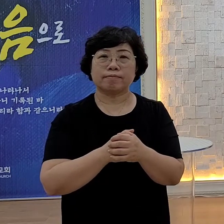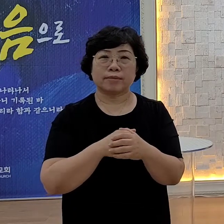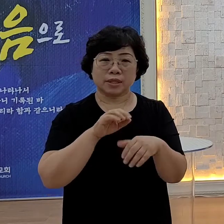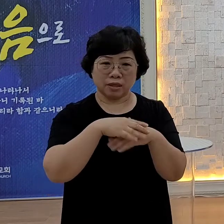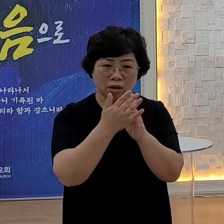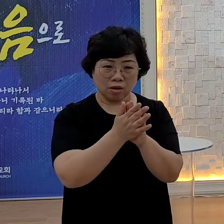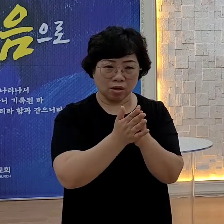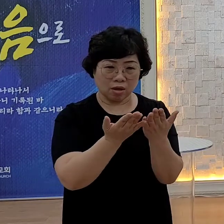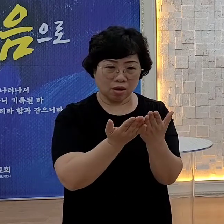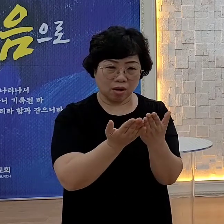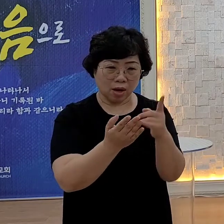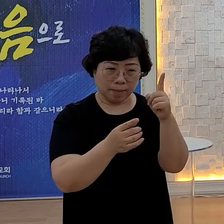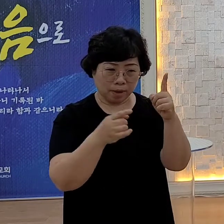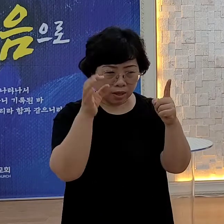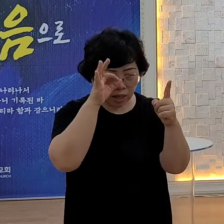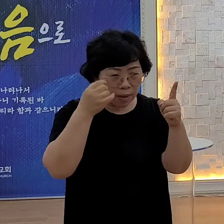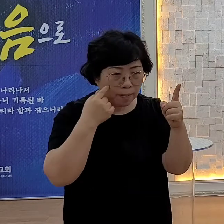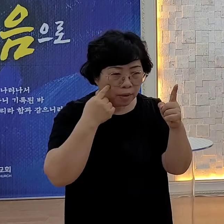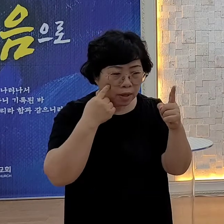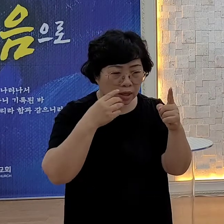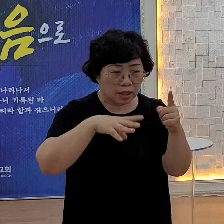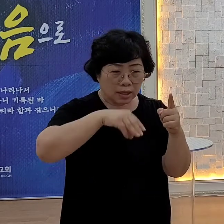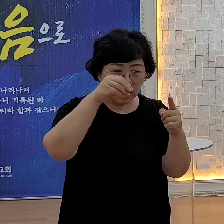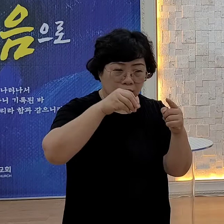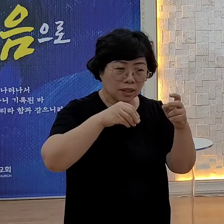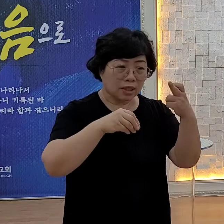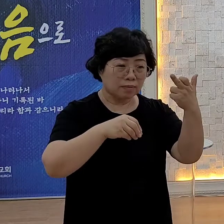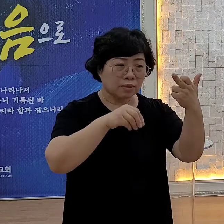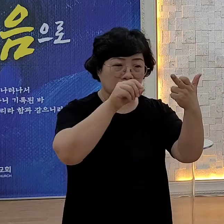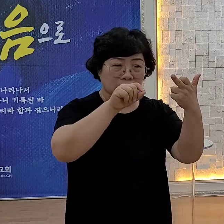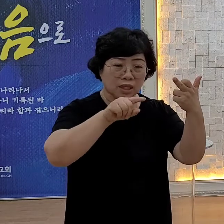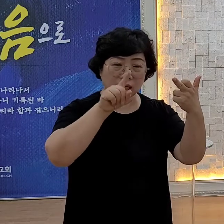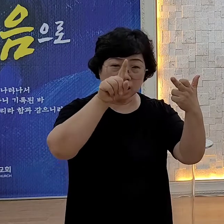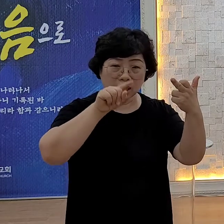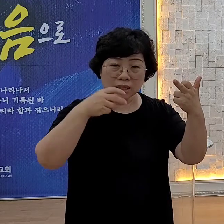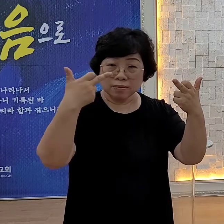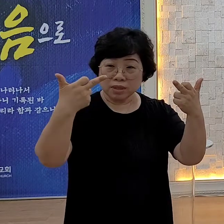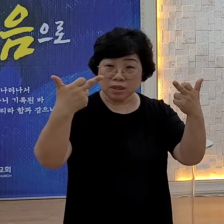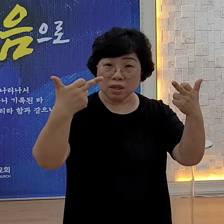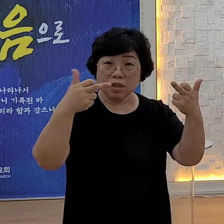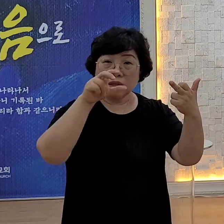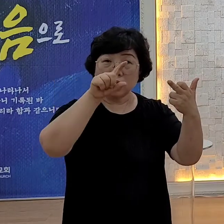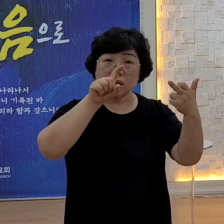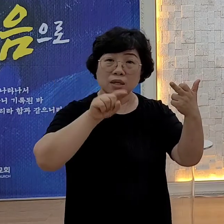번만 찾아보겠습니다. 여러분 창세기 17장 17절 한번 찾아보겠습니다.